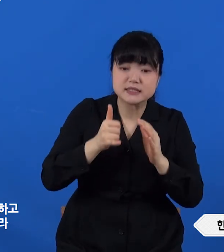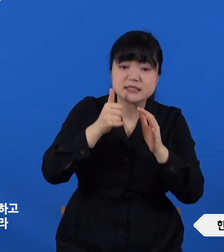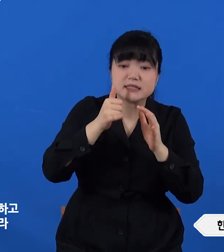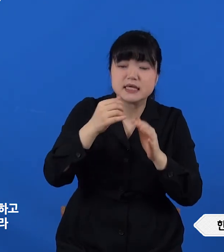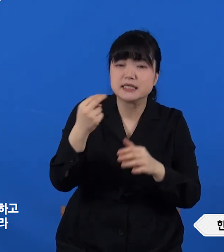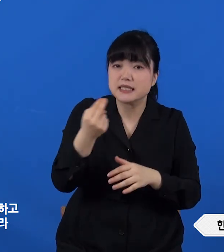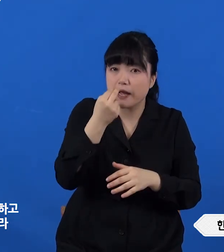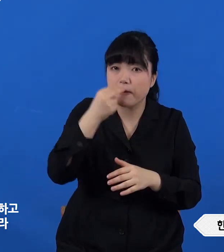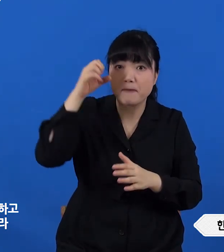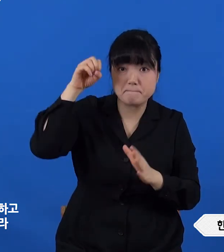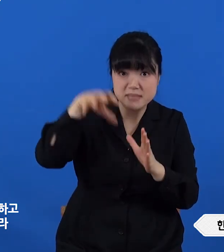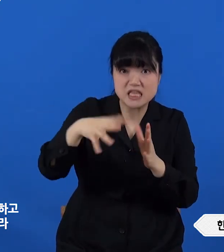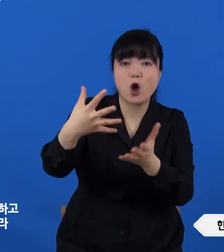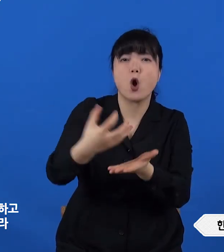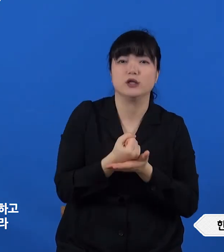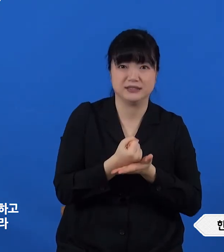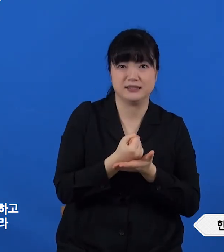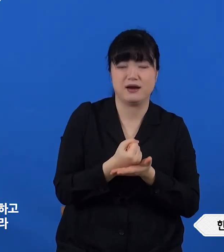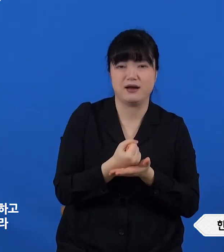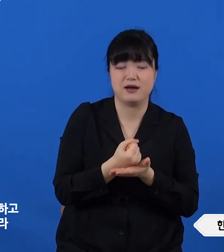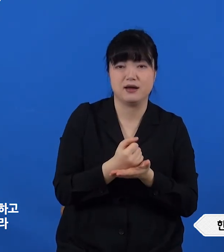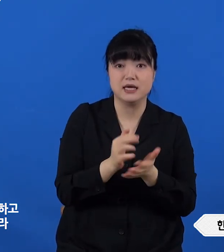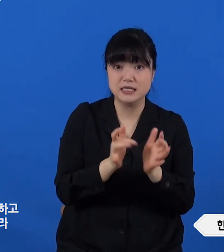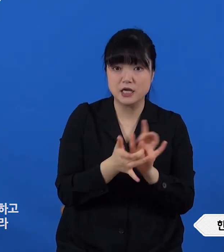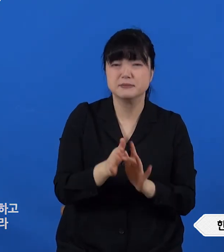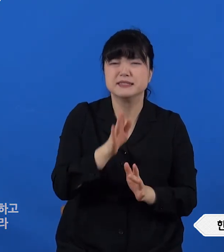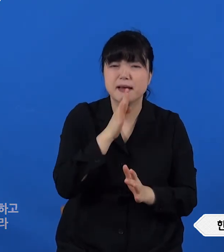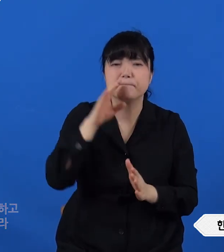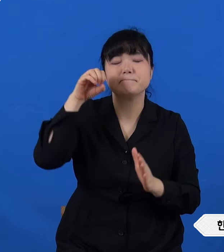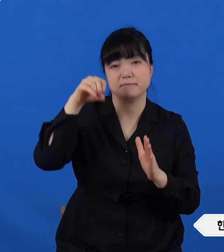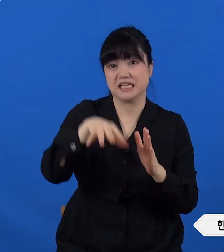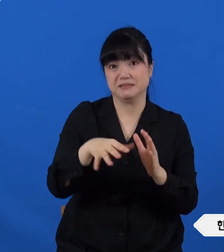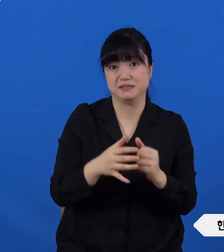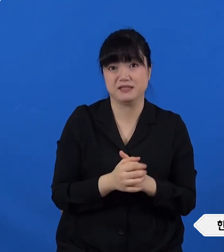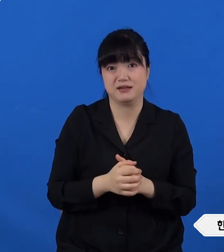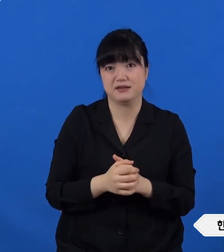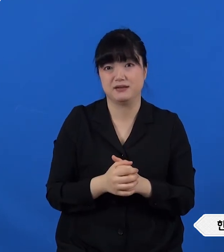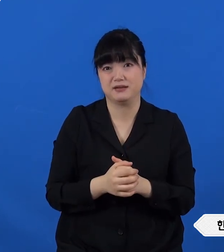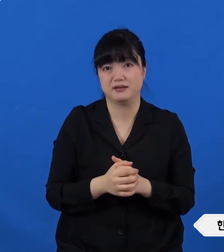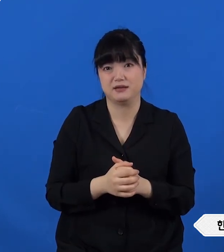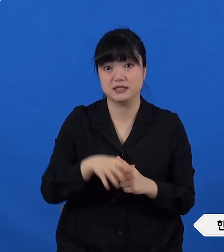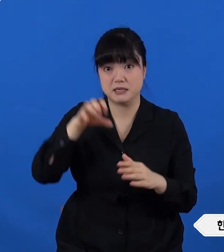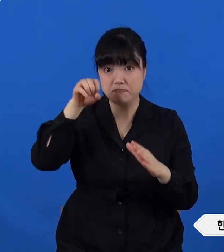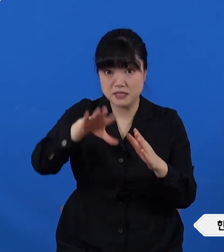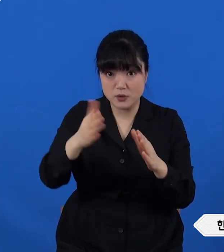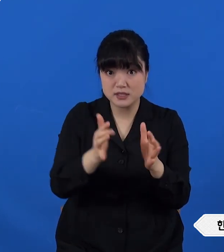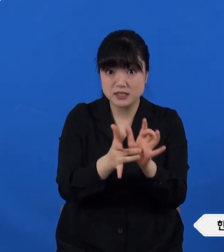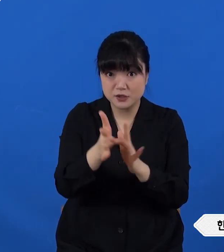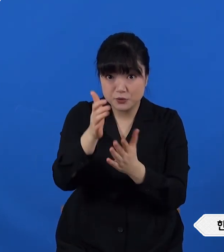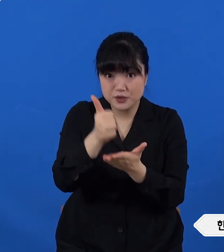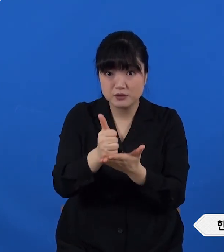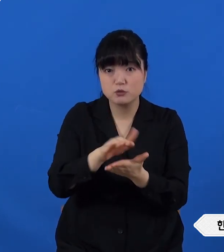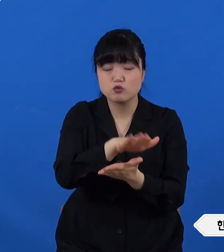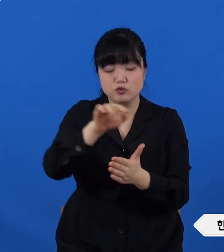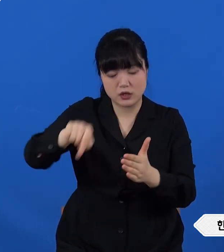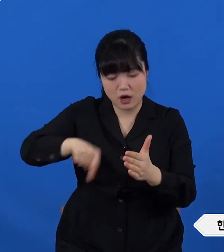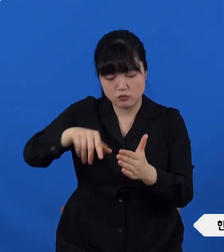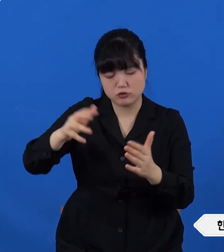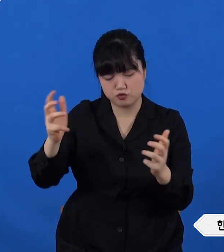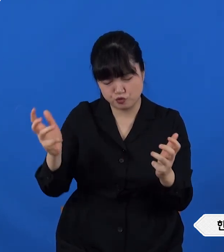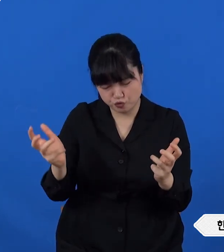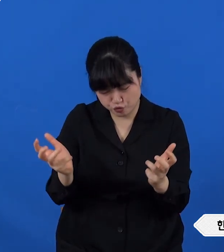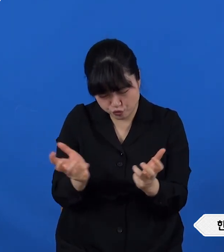얻으리라. 예수님이 참 빛이십니다. 그 빛이신 예수님이 우리 속에